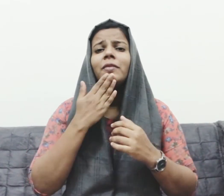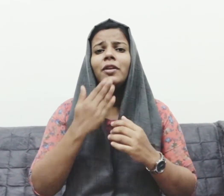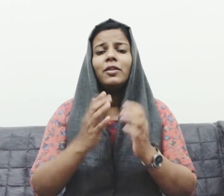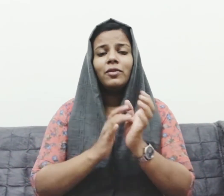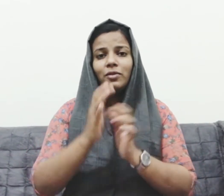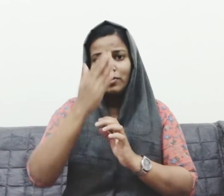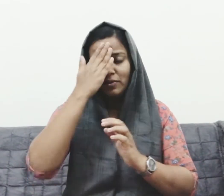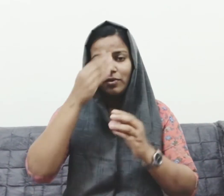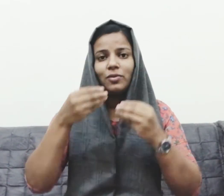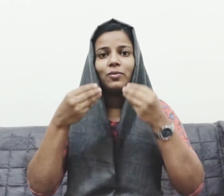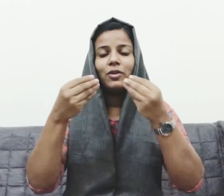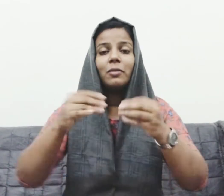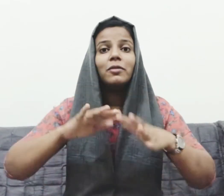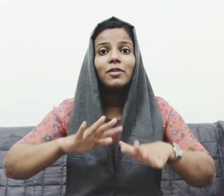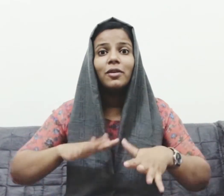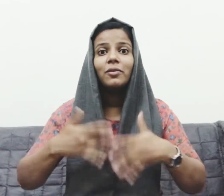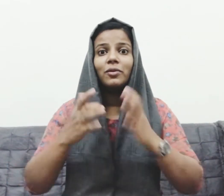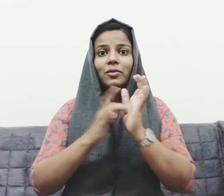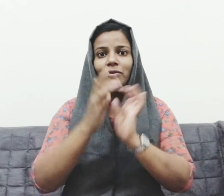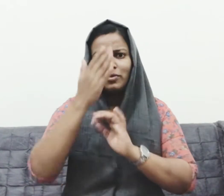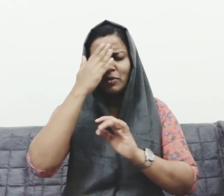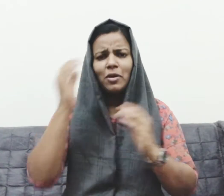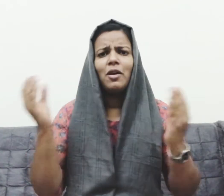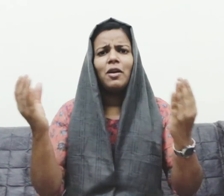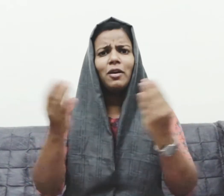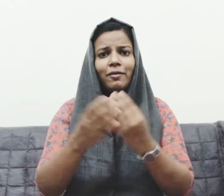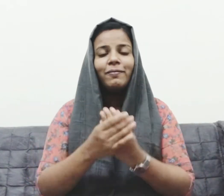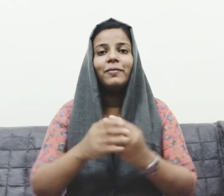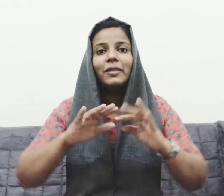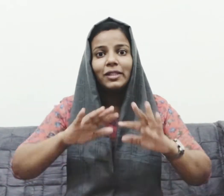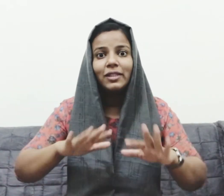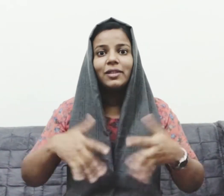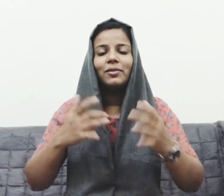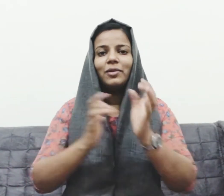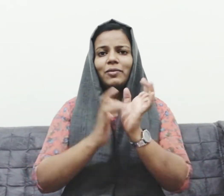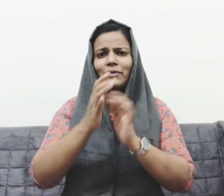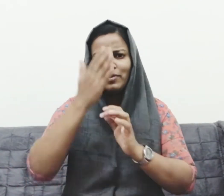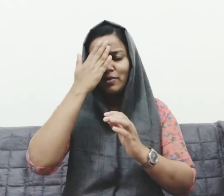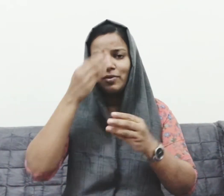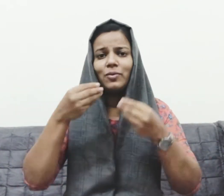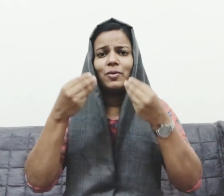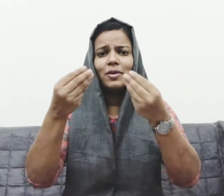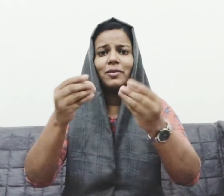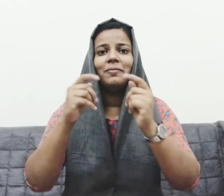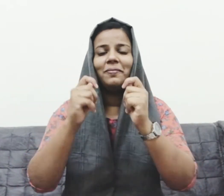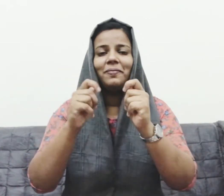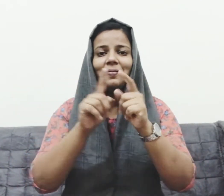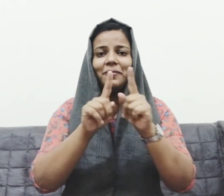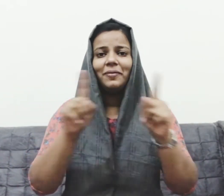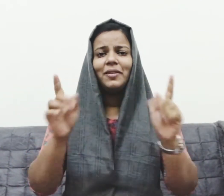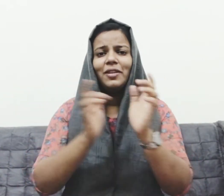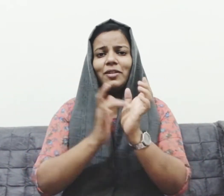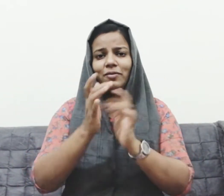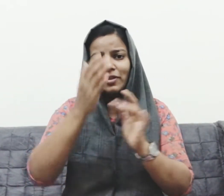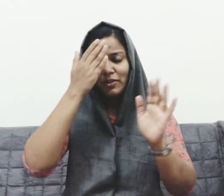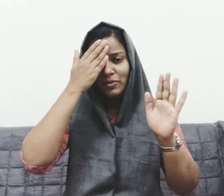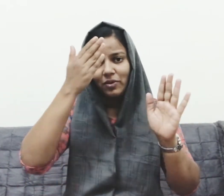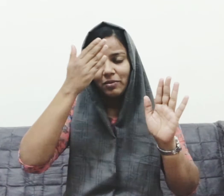സ്തോത്രം പറഞ്ഞാണ്ട്, സന്തോഷത്തോടെ സ്തോത്രം പറഞ്ഞാണ്ട്, എല്ലാവരും ആമൻ ആനന്ദത്തോടെ സ്തോത്രം പറഞ്ഞാണ്ട്. ഹല്ലേലൂയ. സ്തോത്രം പിതാവേ. സ്തോത്രം, സ്തോത്രം,